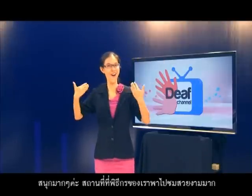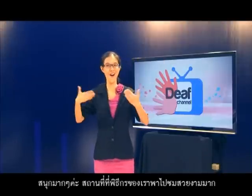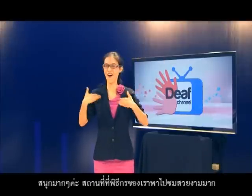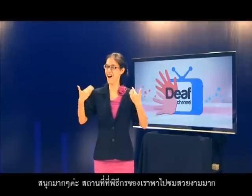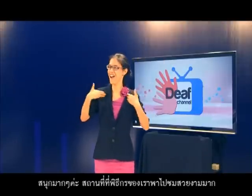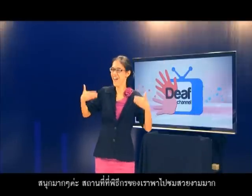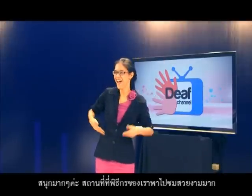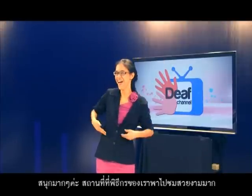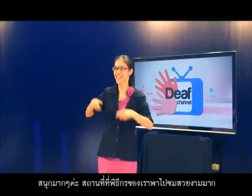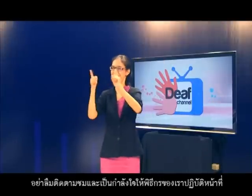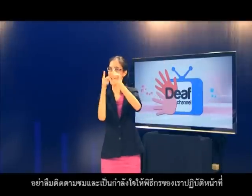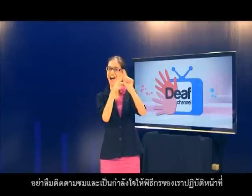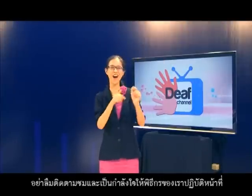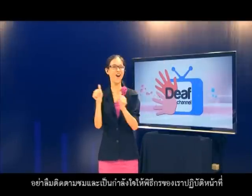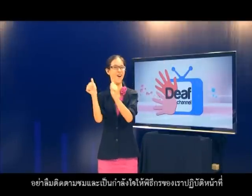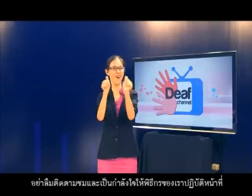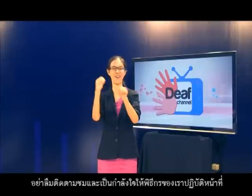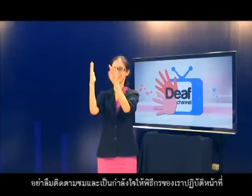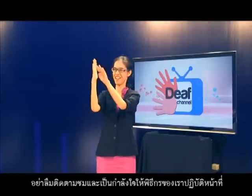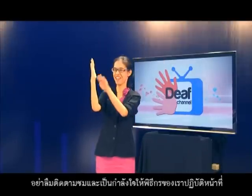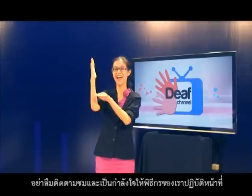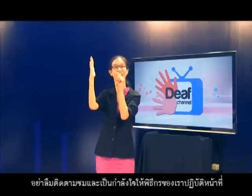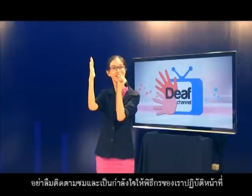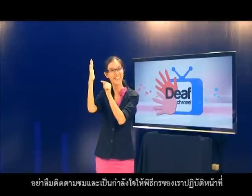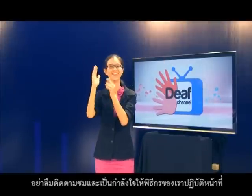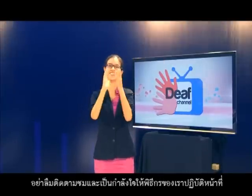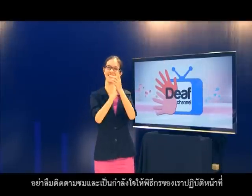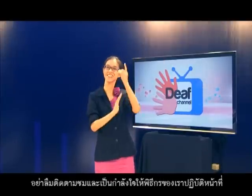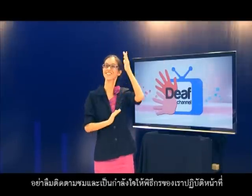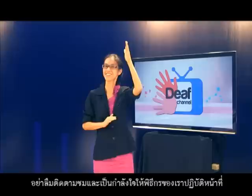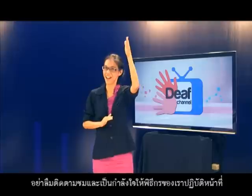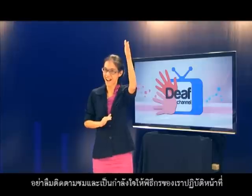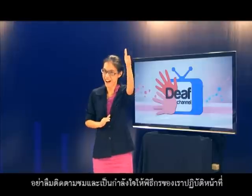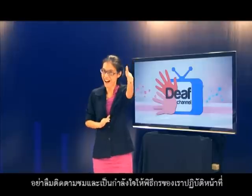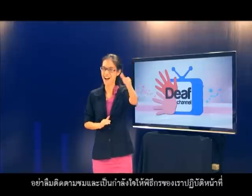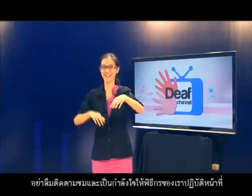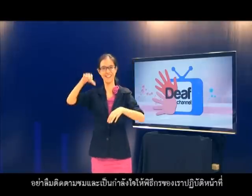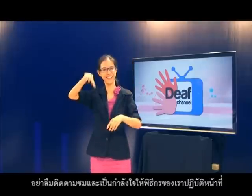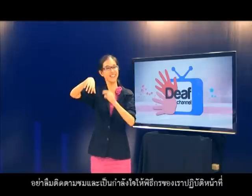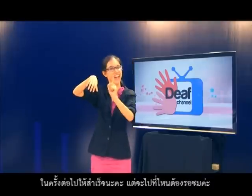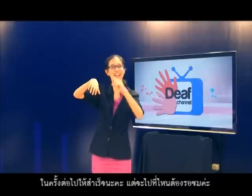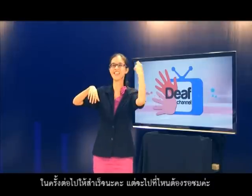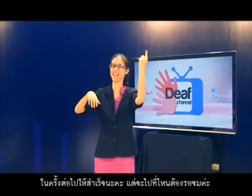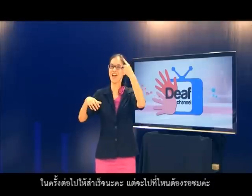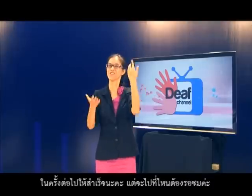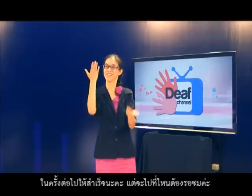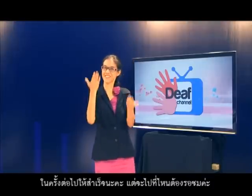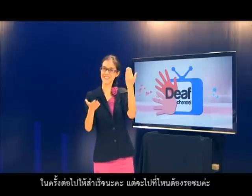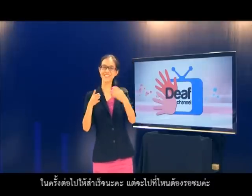นะคะอย่าลืมติดตามชมและเป็นกำลังใจให้พิธีกรของเราปฏิบัติหน้าที่ในครั้งต่อไปให้สำเร็จนะคะ